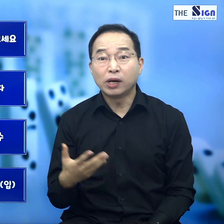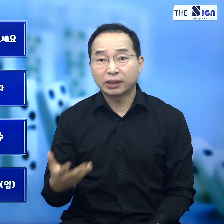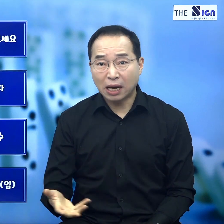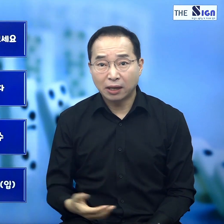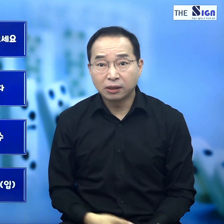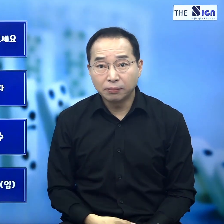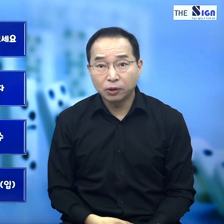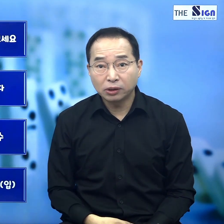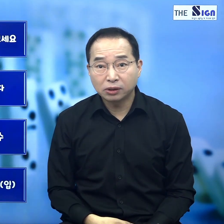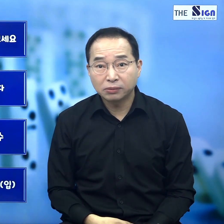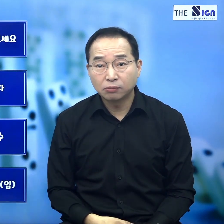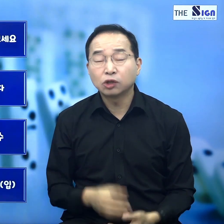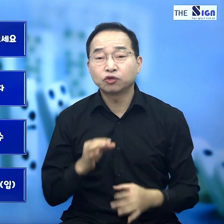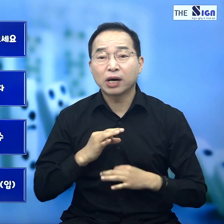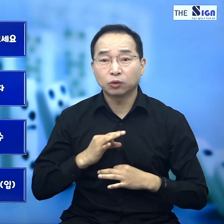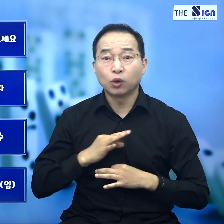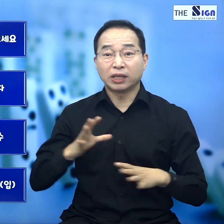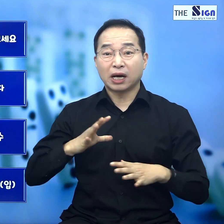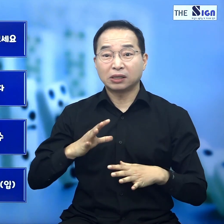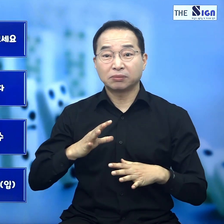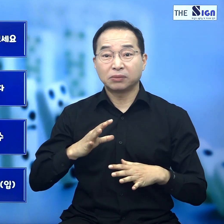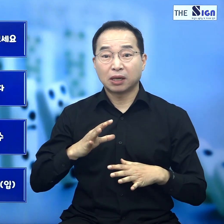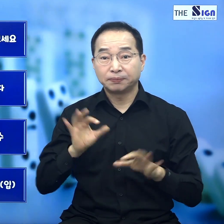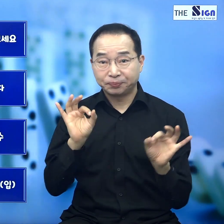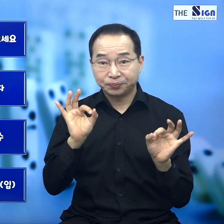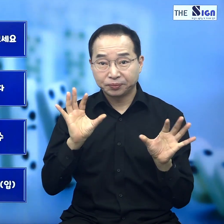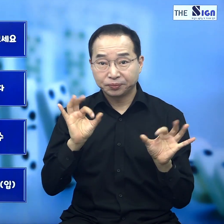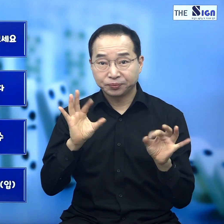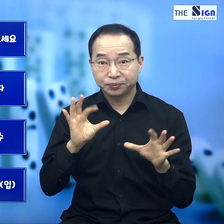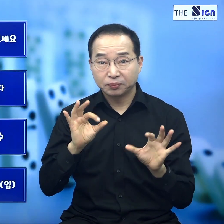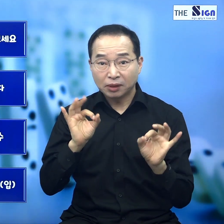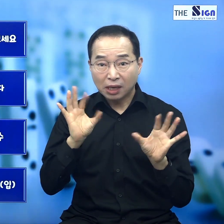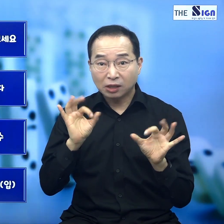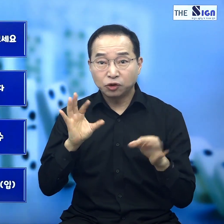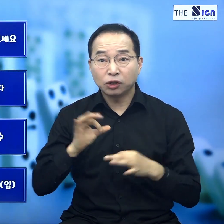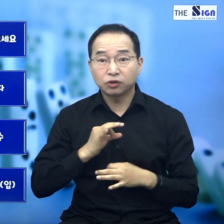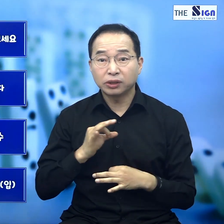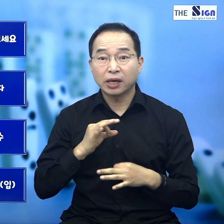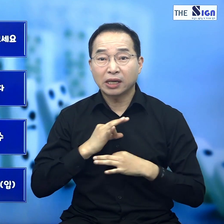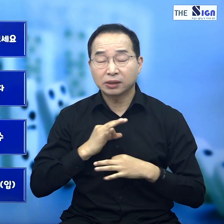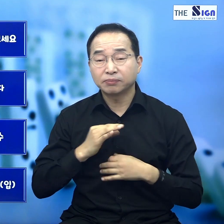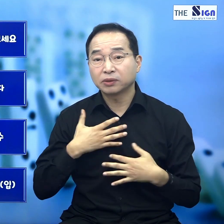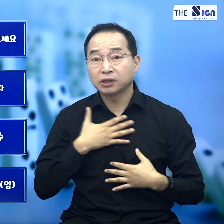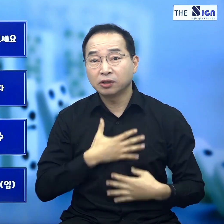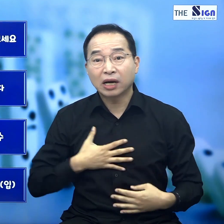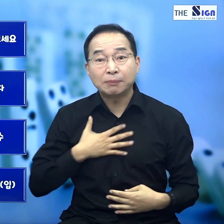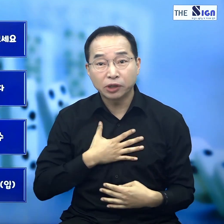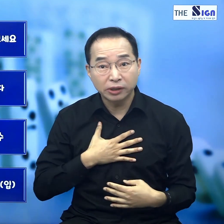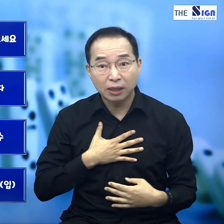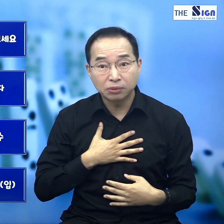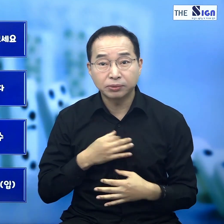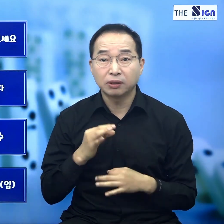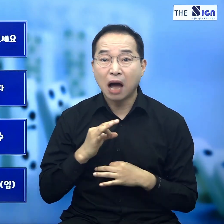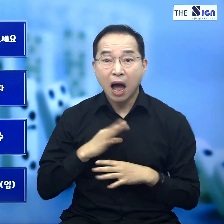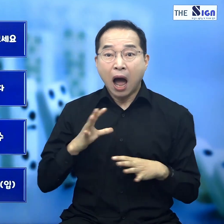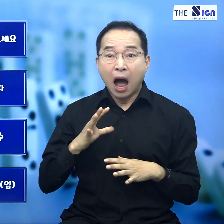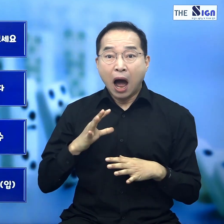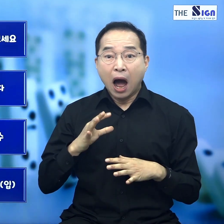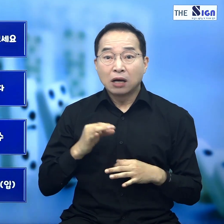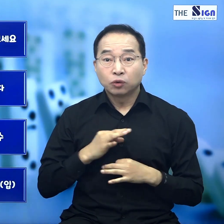놀라다 이런 표현이 있습니다. 물론 수화가 놀라다가 있습니다. 약간 튀겨지는데 가슴, 이건 감정에 대한 부분이에요.